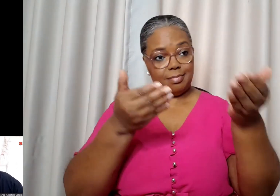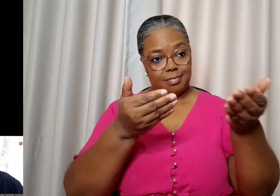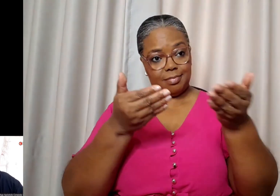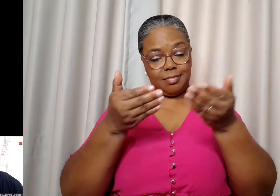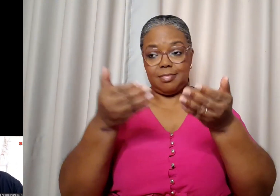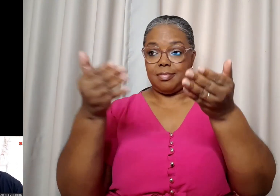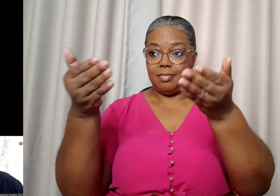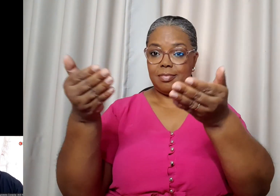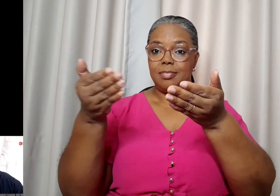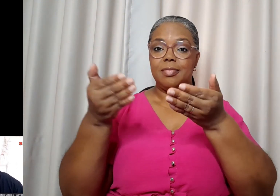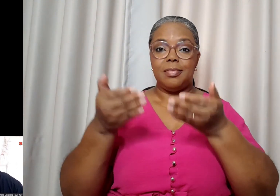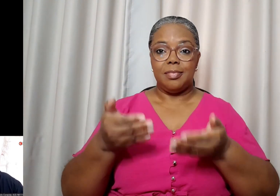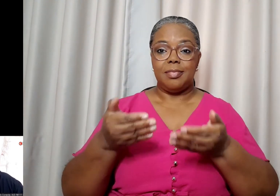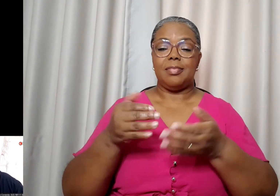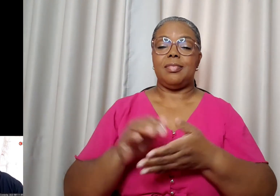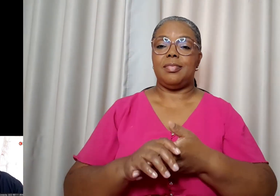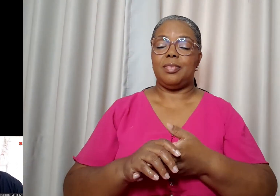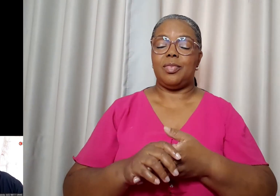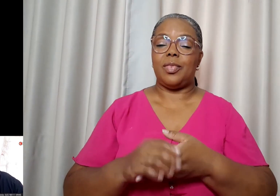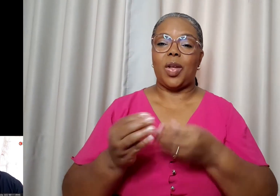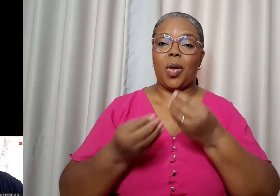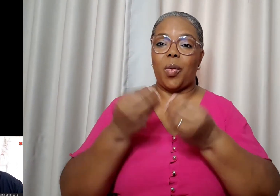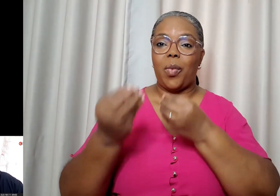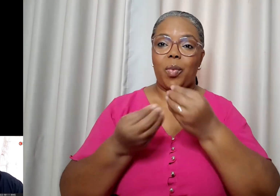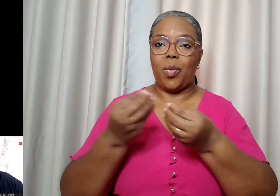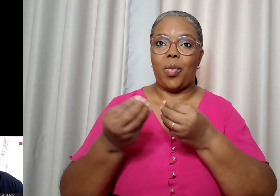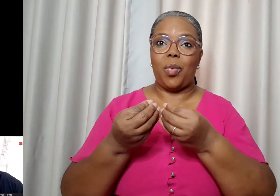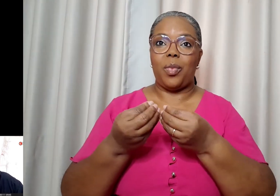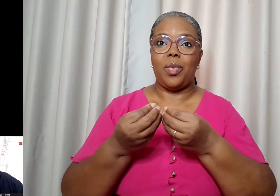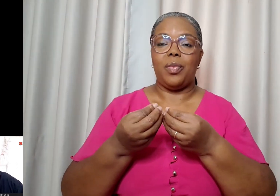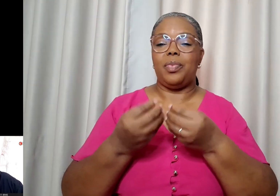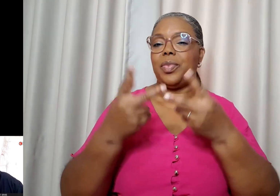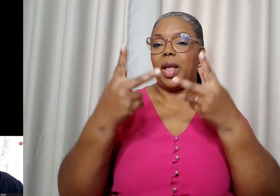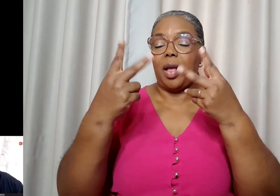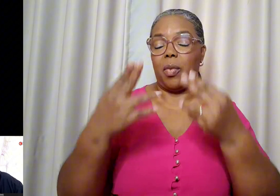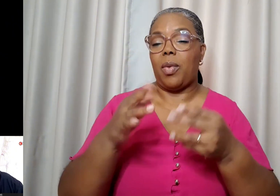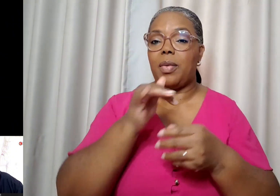no estacionamento do posto de gasolina.